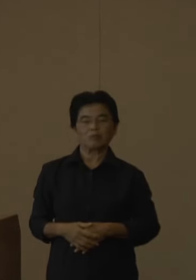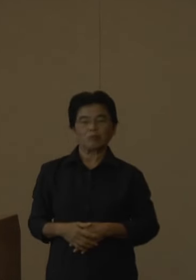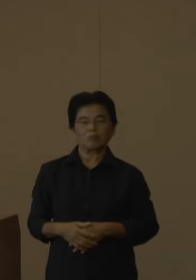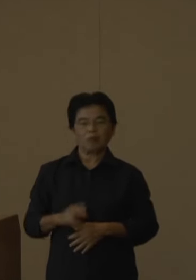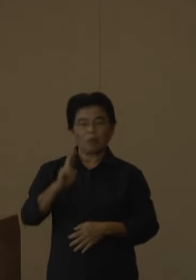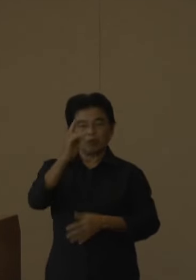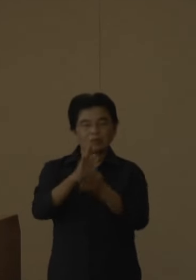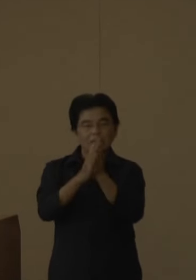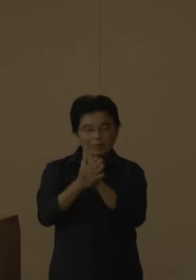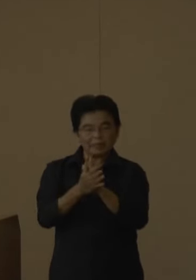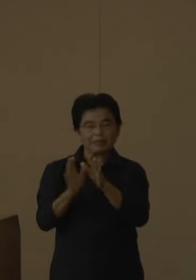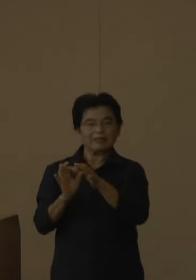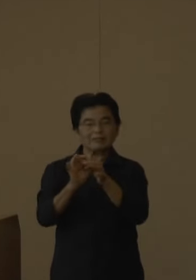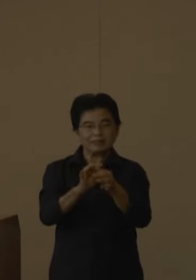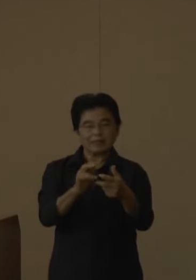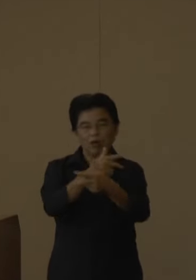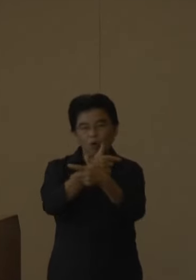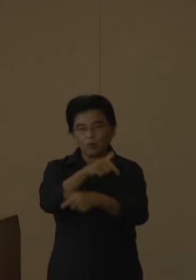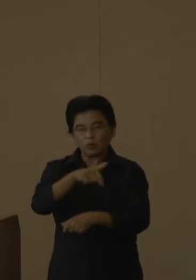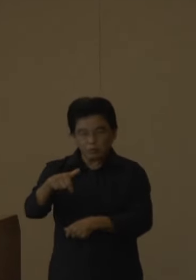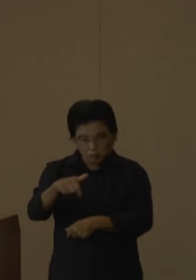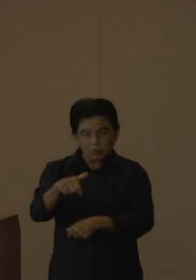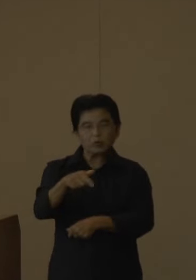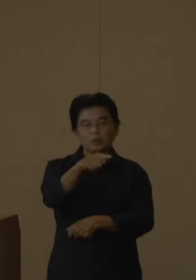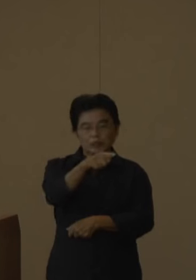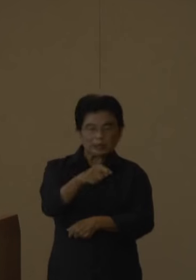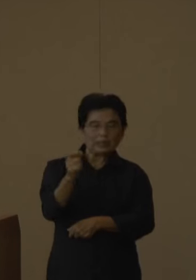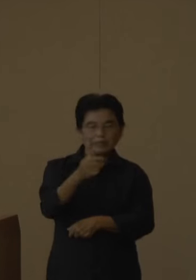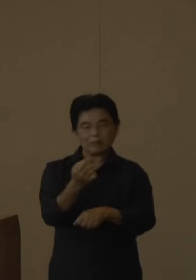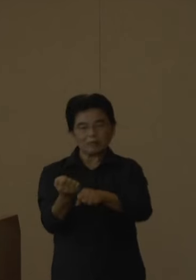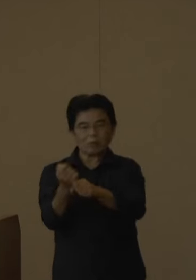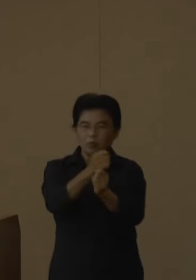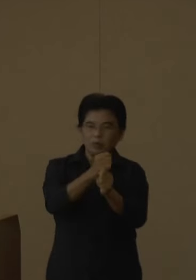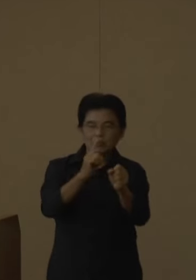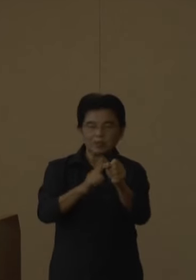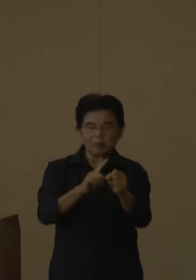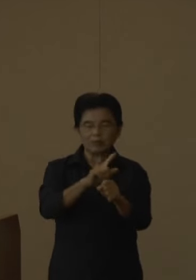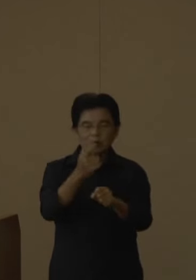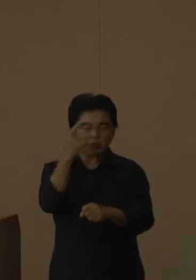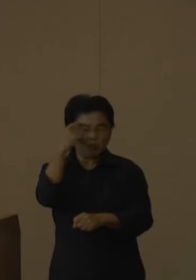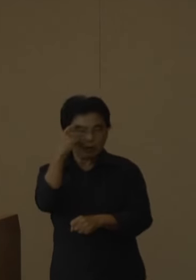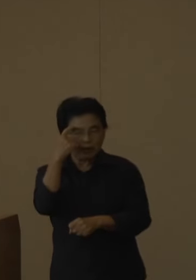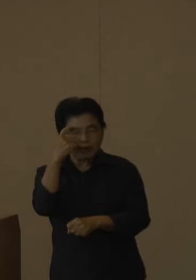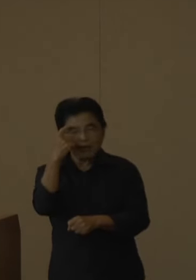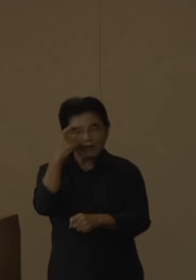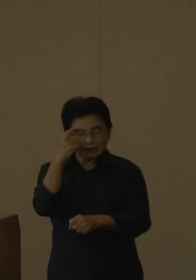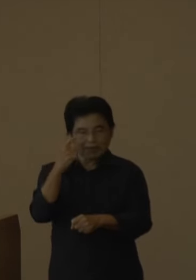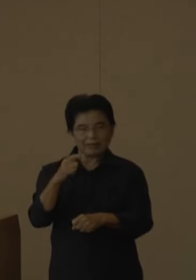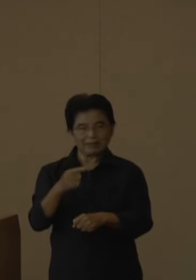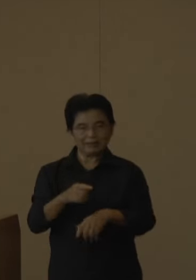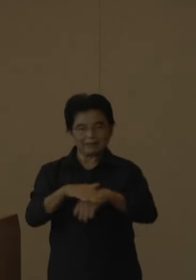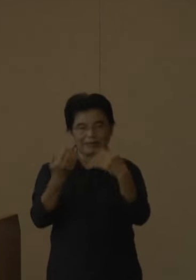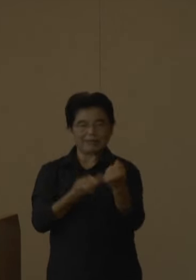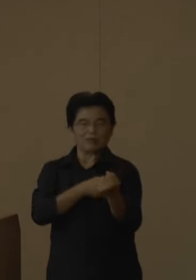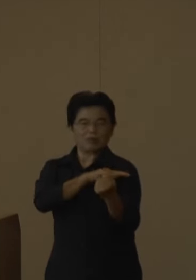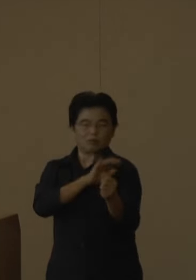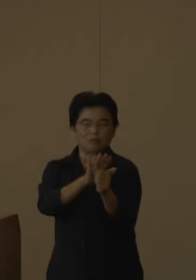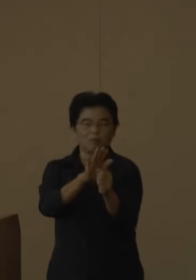沖縄県では引き続き北部地域の一日も早い復帰に向けてあらゆる方策を講じて全力で取り組んでまいります